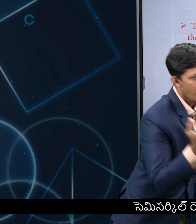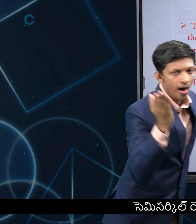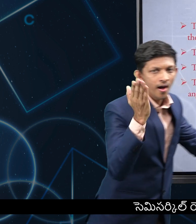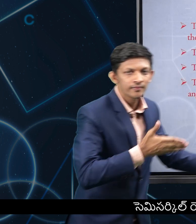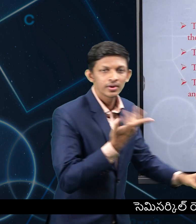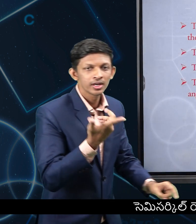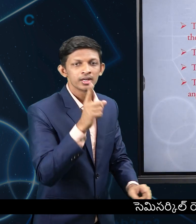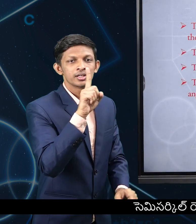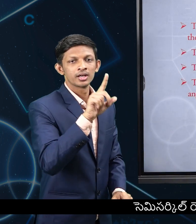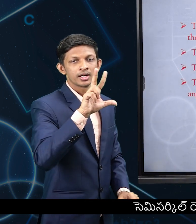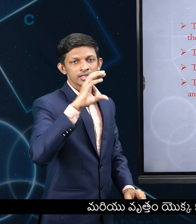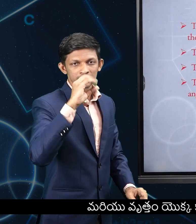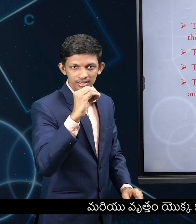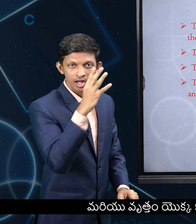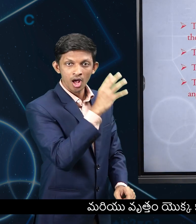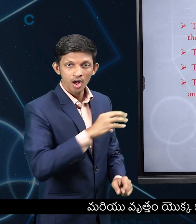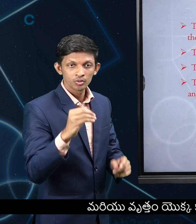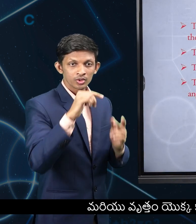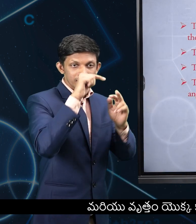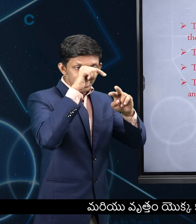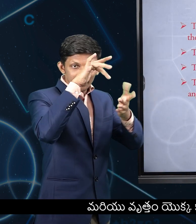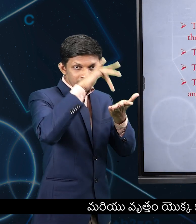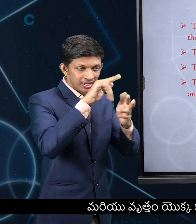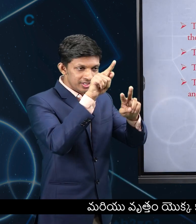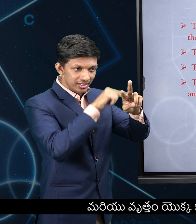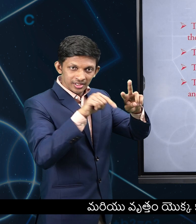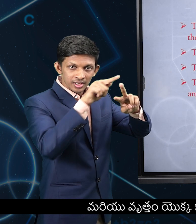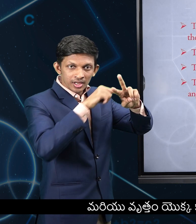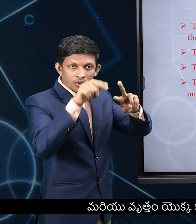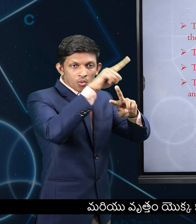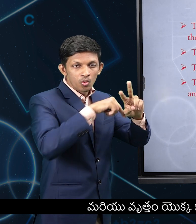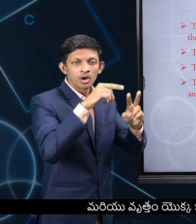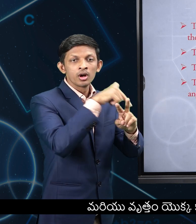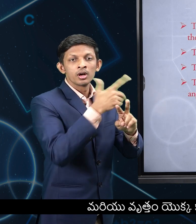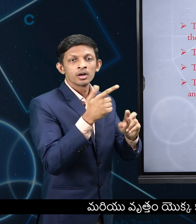180 డిగ్రీలు మరియు వృత్తం యొక్క క్వాడ్రంట్ యొక్క కేంద్ర కోణం